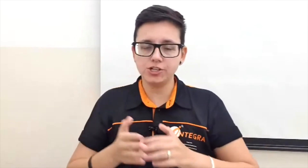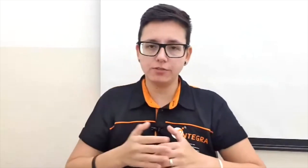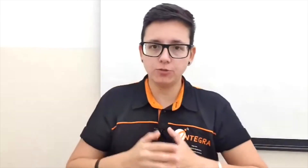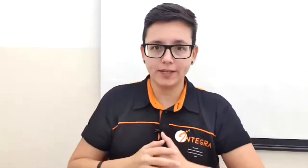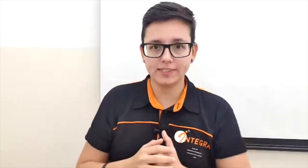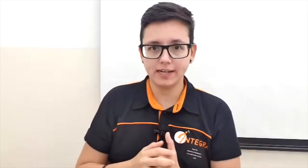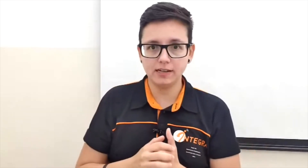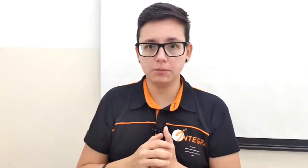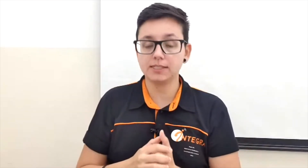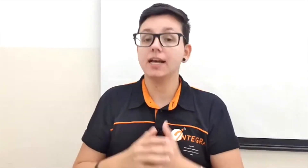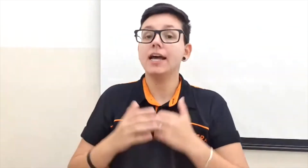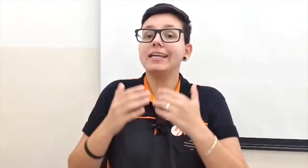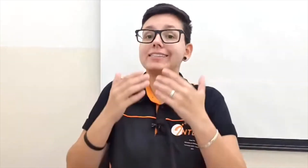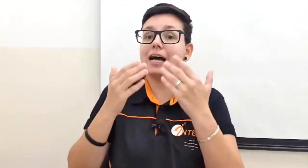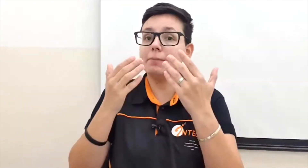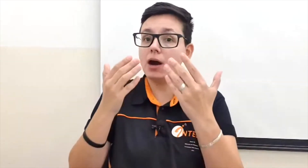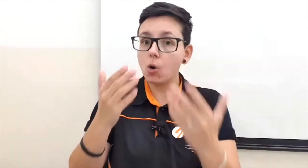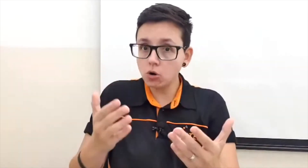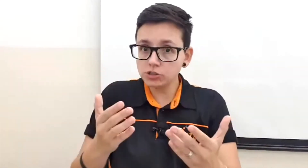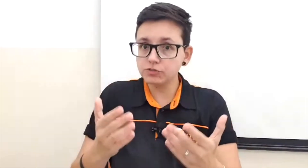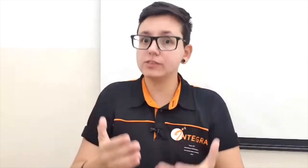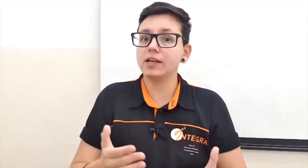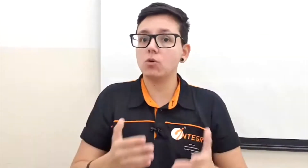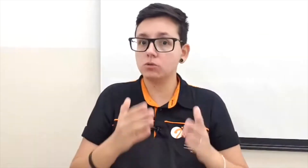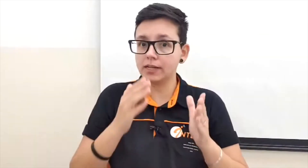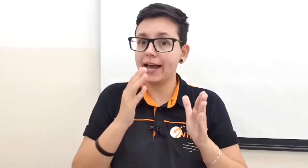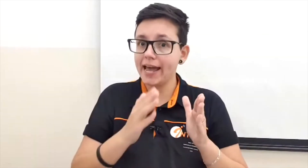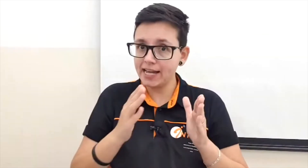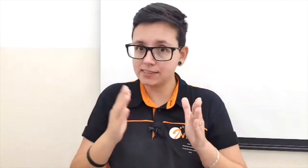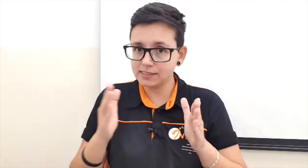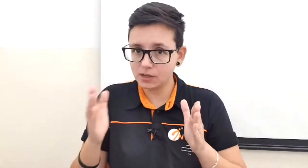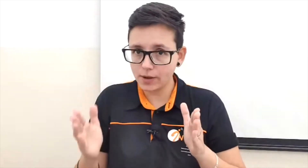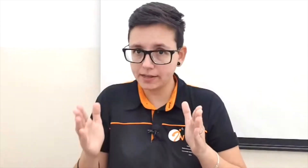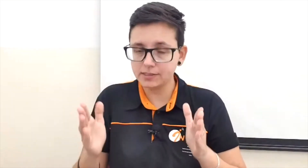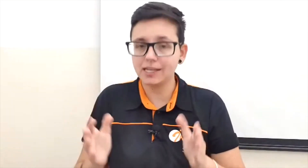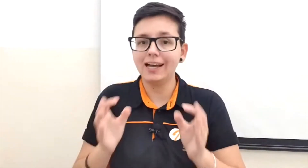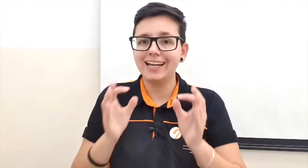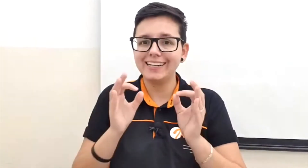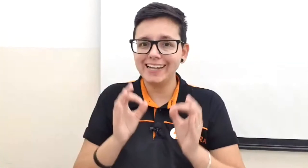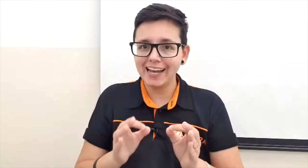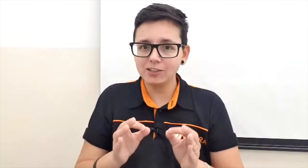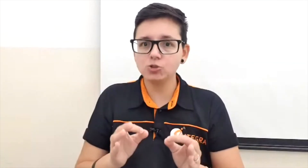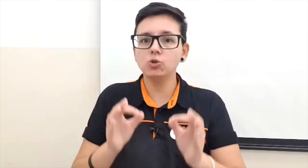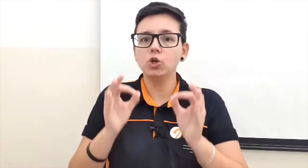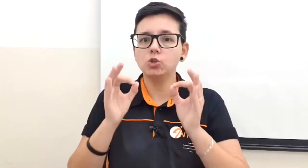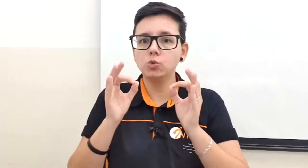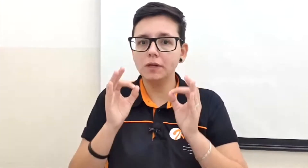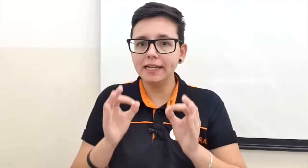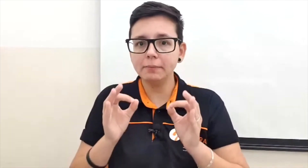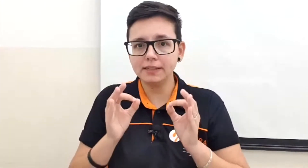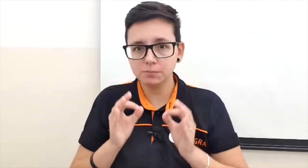a fluência na Libras. E sabe aonde você encontra essa sequência? Dentro do Libras